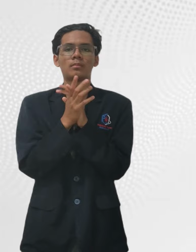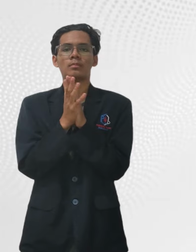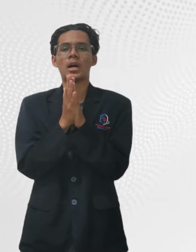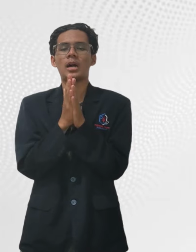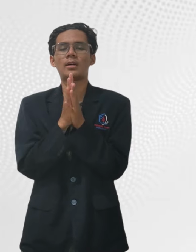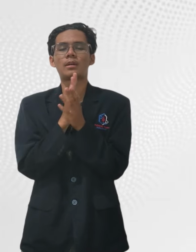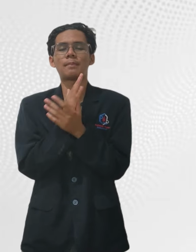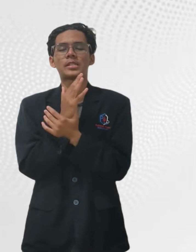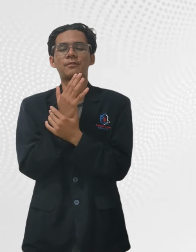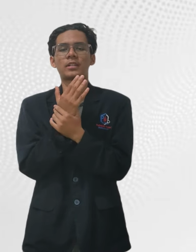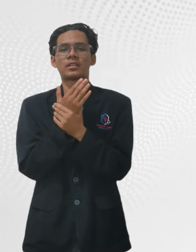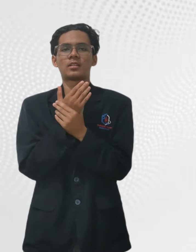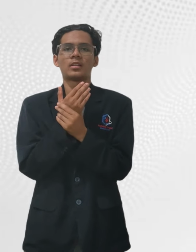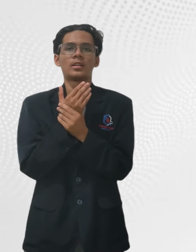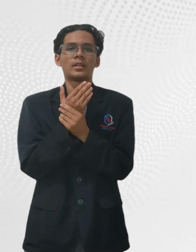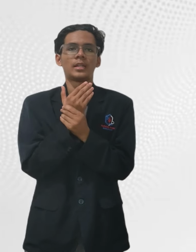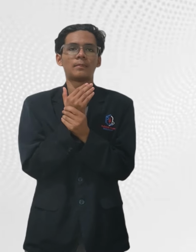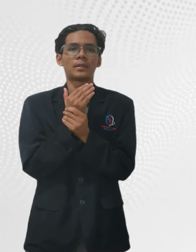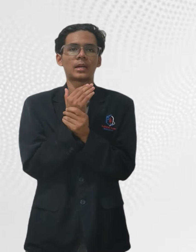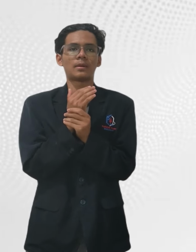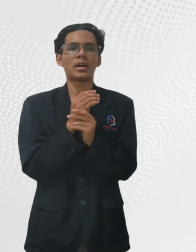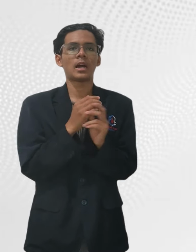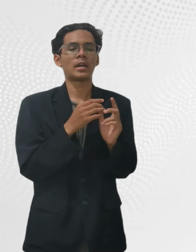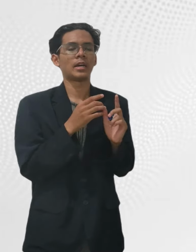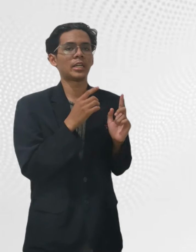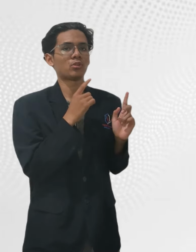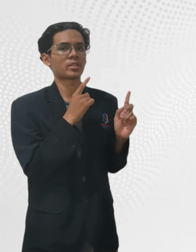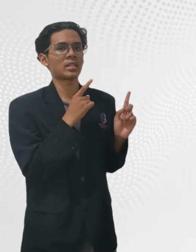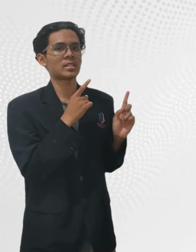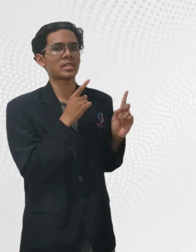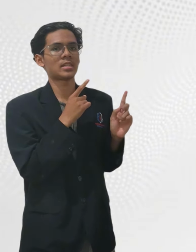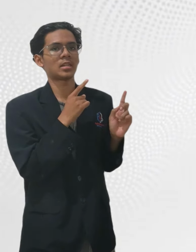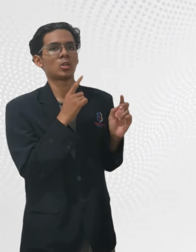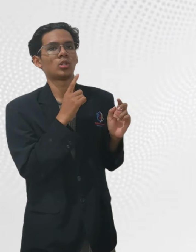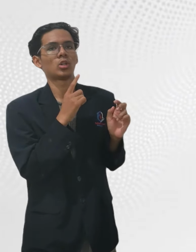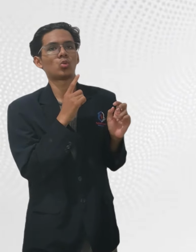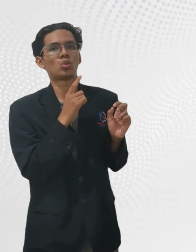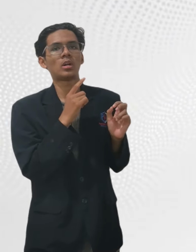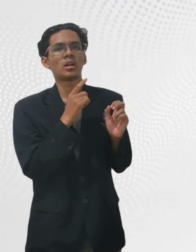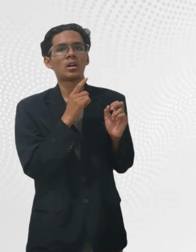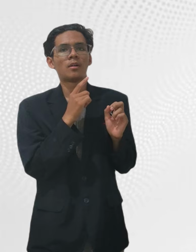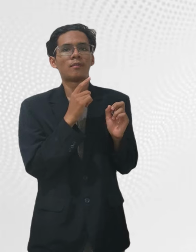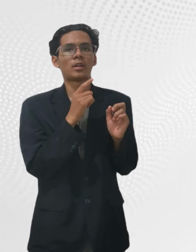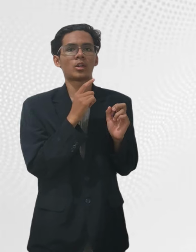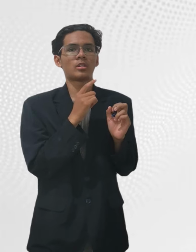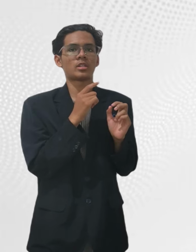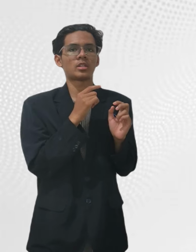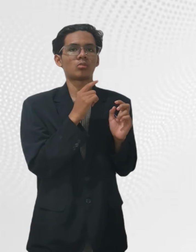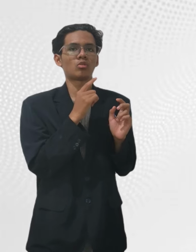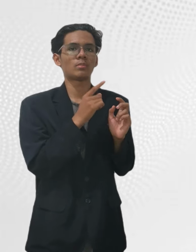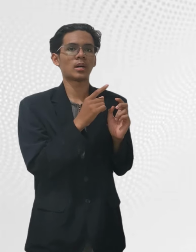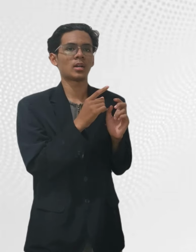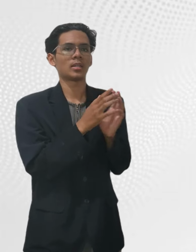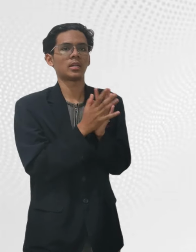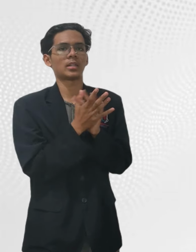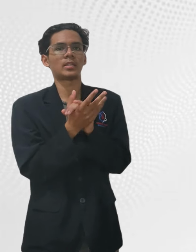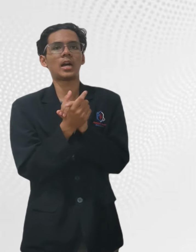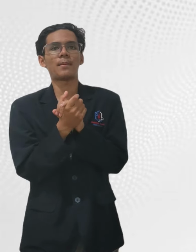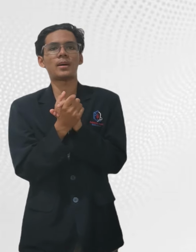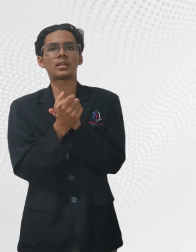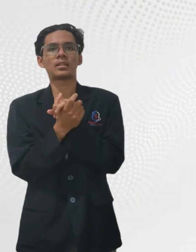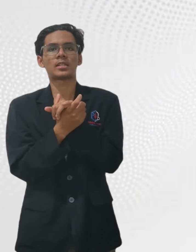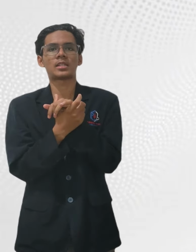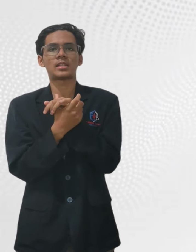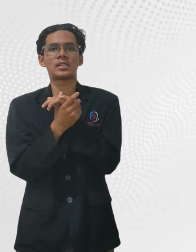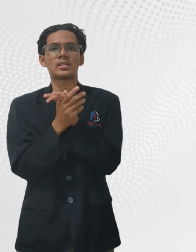induktor ada beberapa sifat. Yang pertama ada induktansi, yang kedua frekuensinya sangat berubah, yang